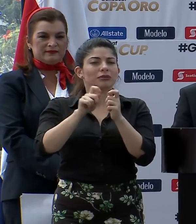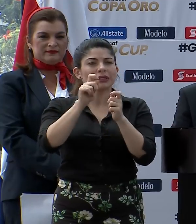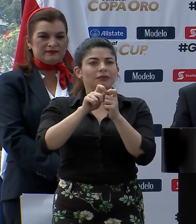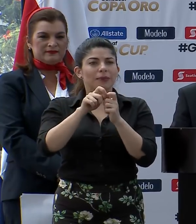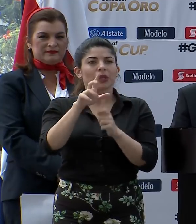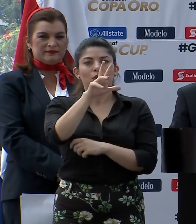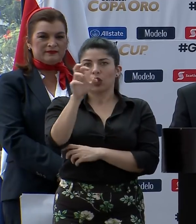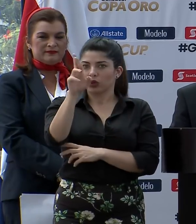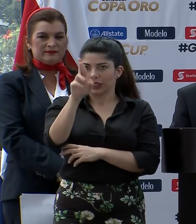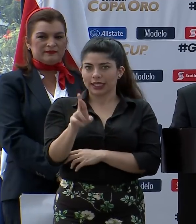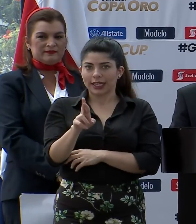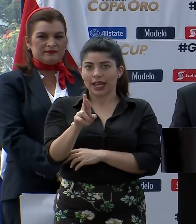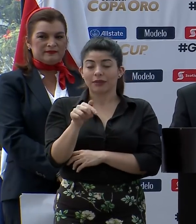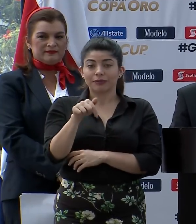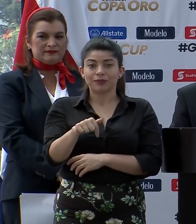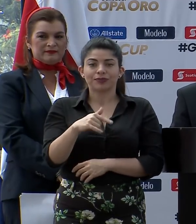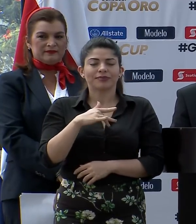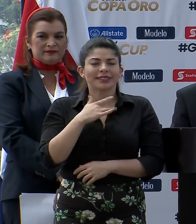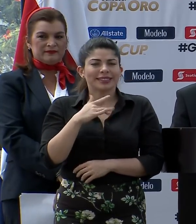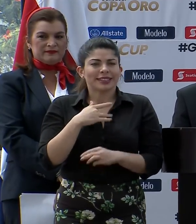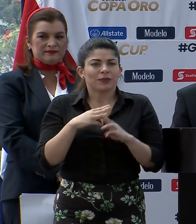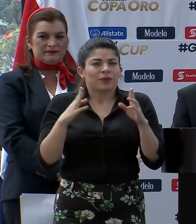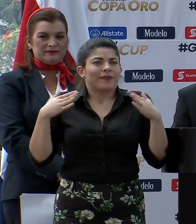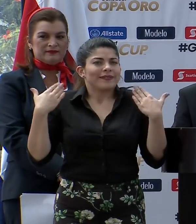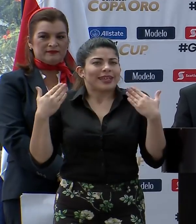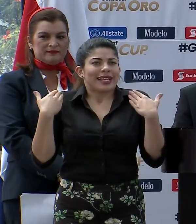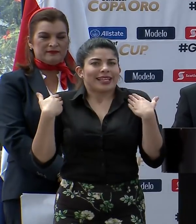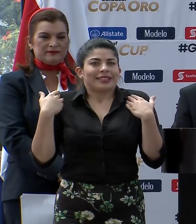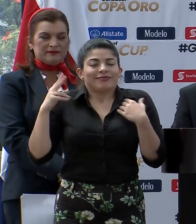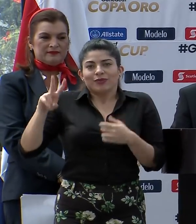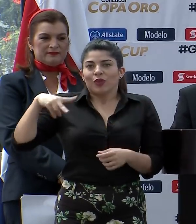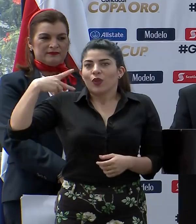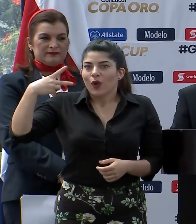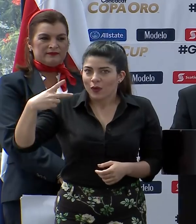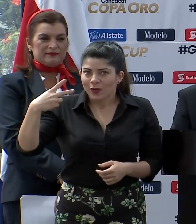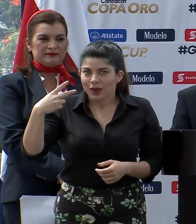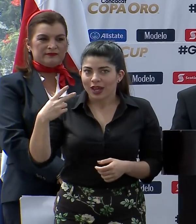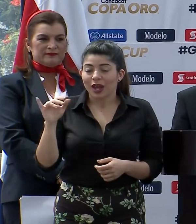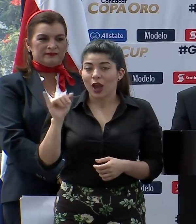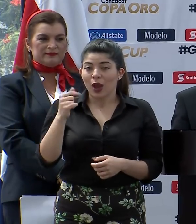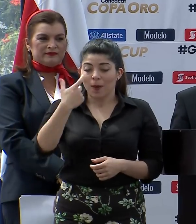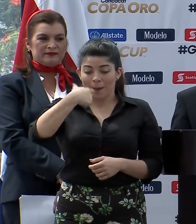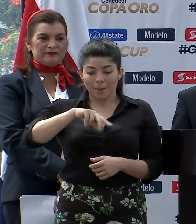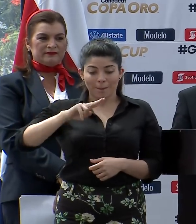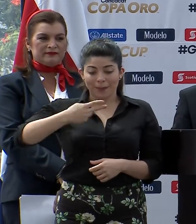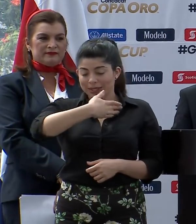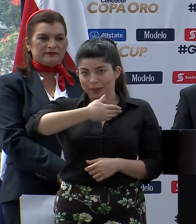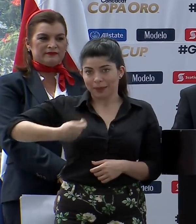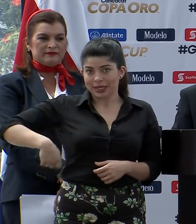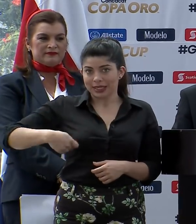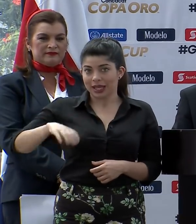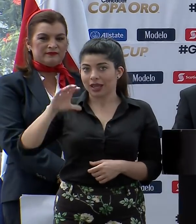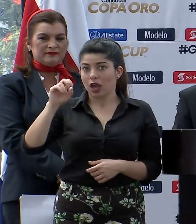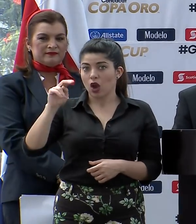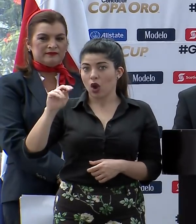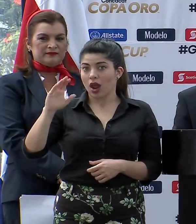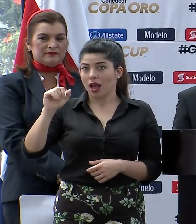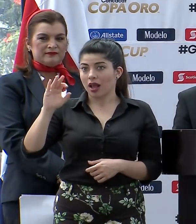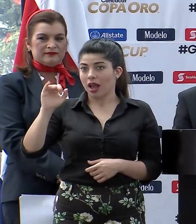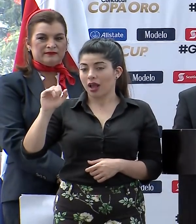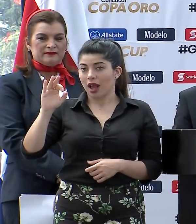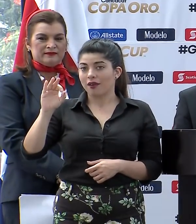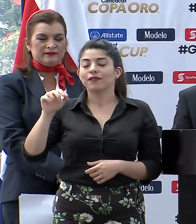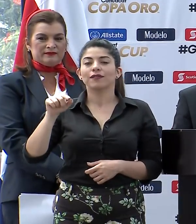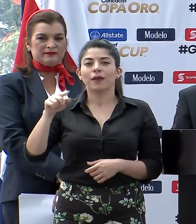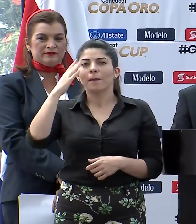Rica. Hoy me siento muy feliz por partida doble. Como vicepresidente de CONCACAF, por la apertura que ha tenido